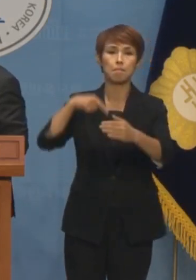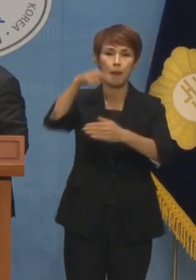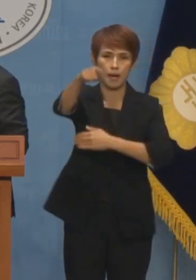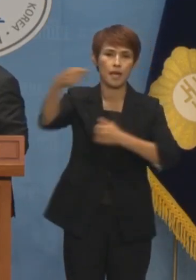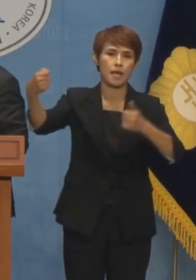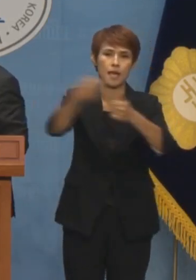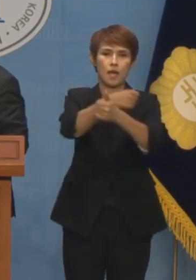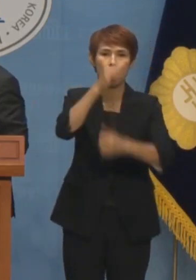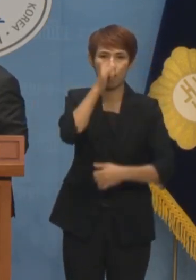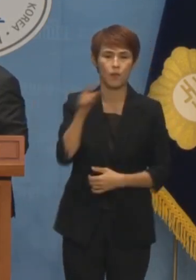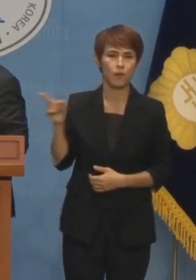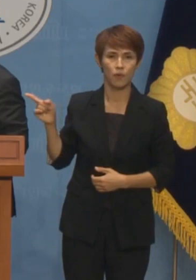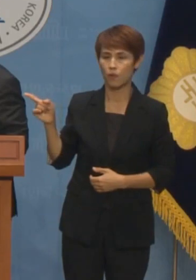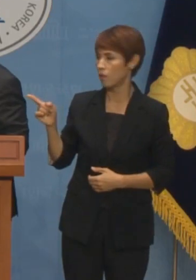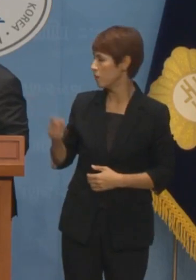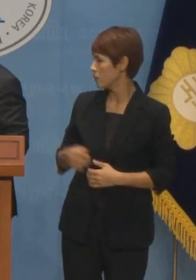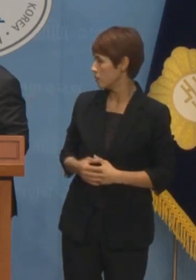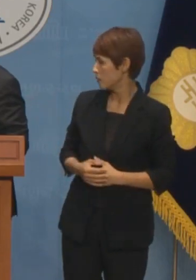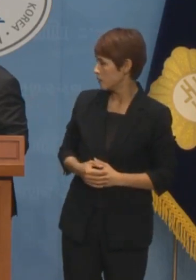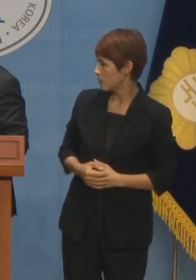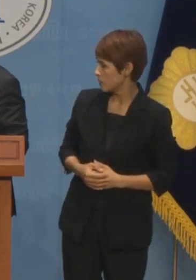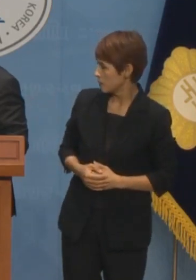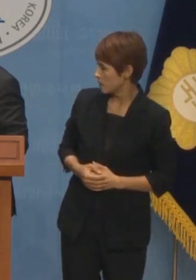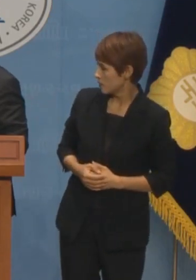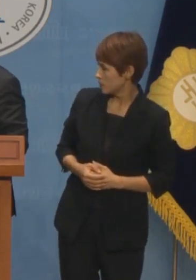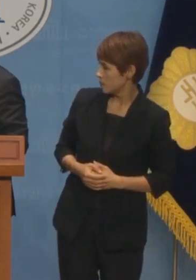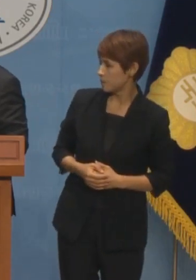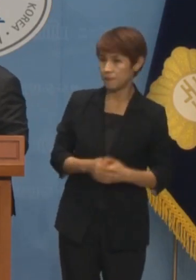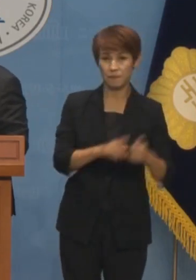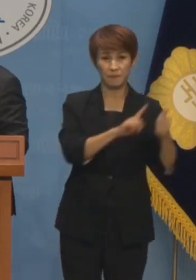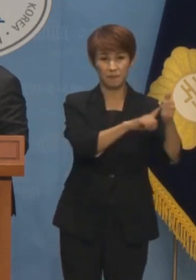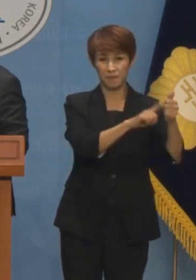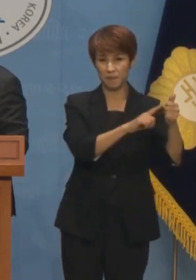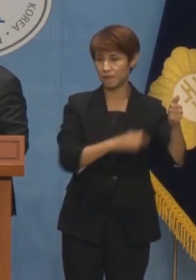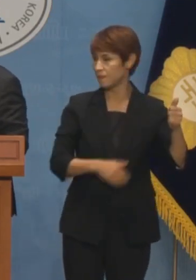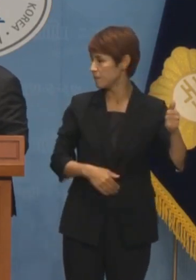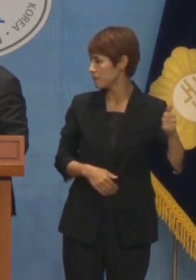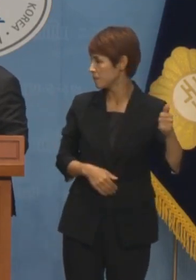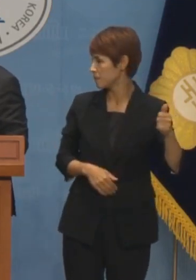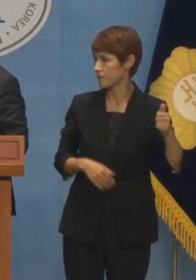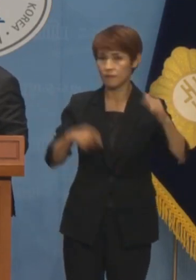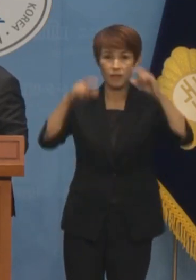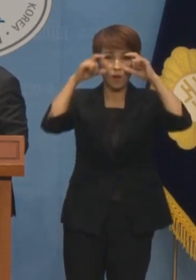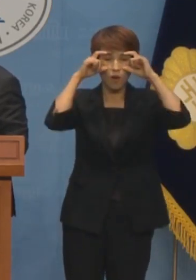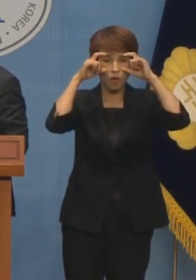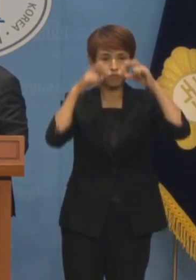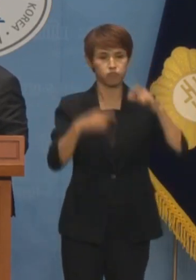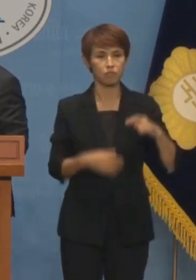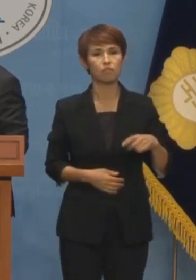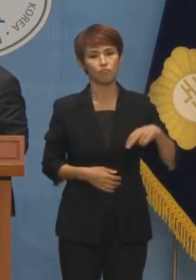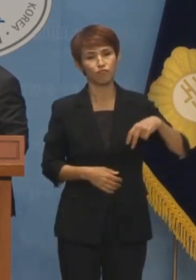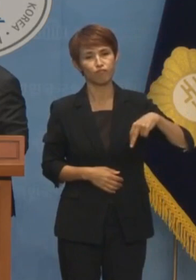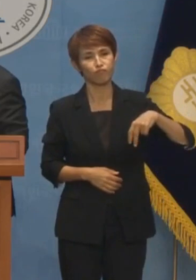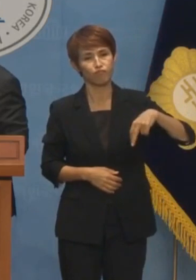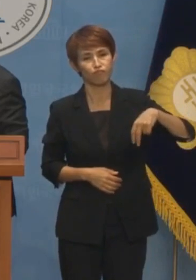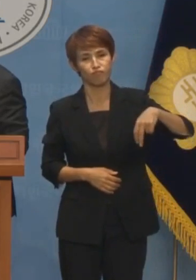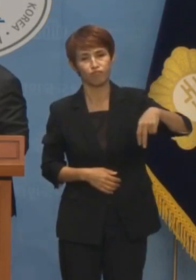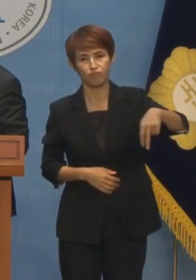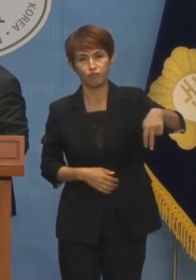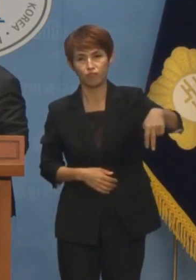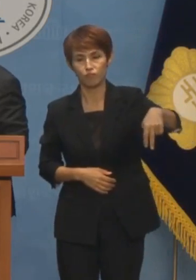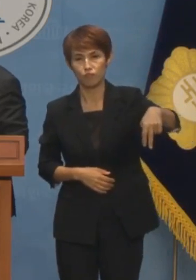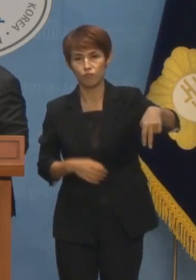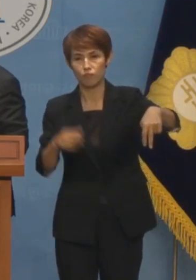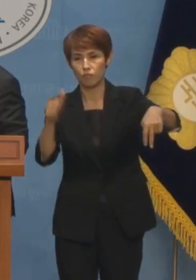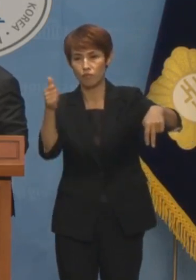대해서 설명을 드리겠습니다. 자, 이제 킬문 씨가 안경을 쓰고 쭉 걸어가고 있습니다. 이때 황